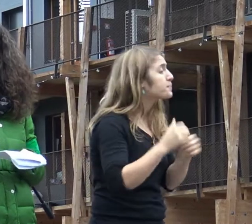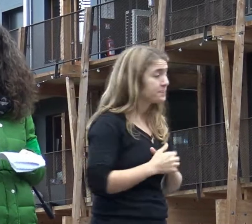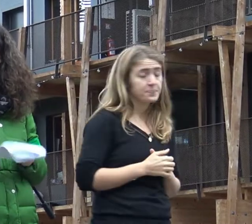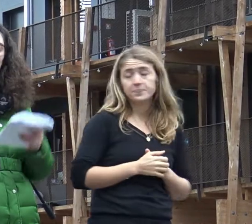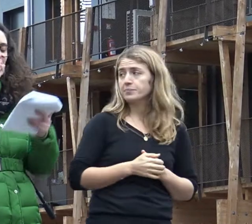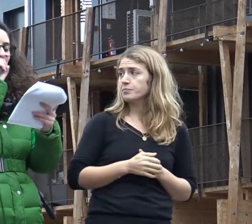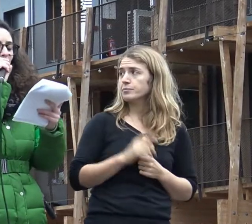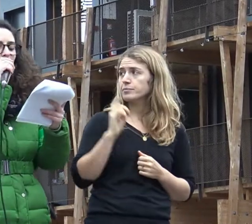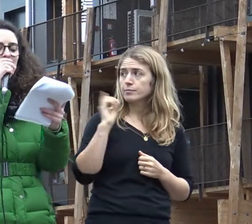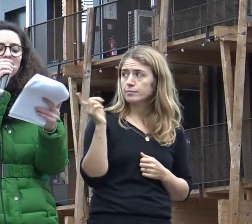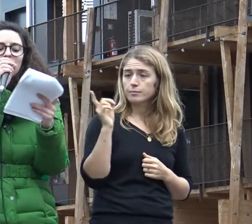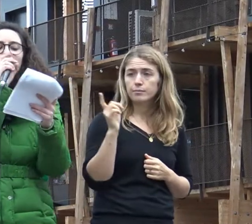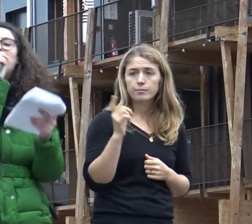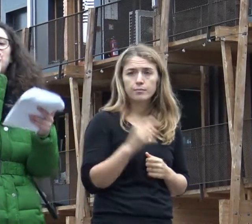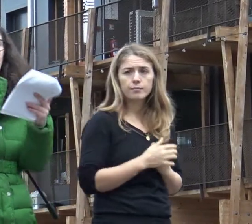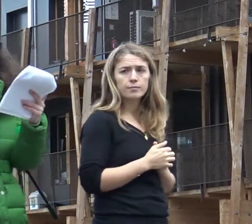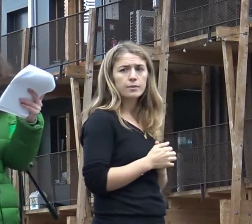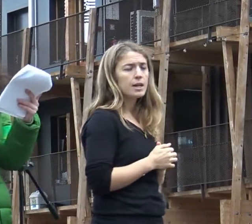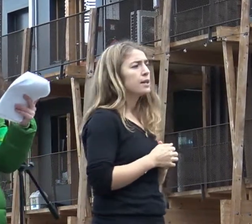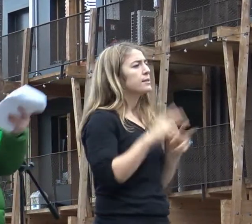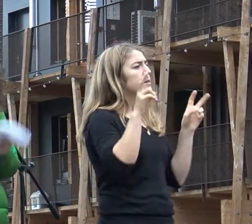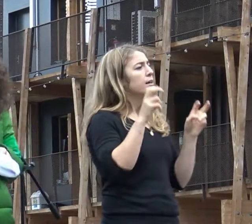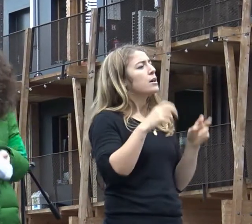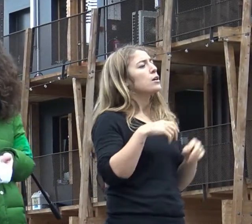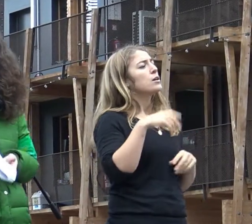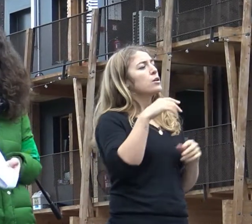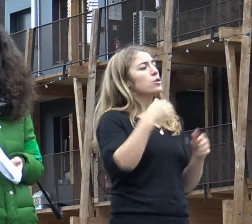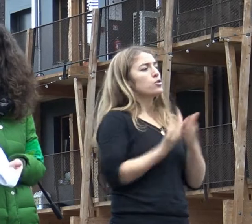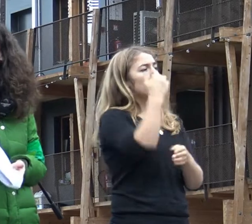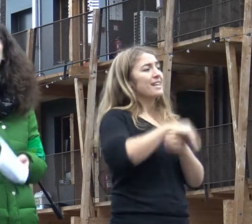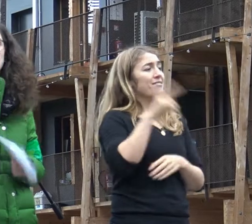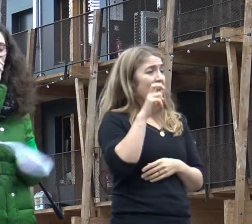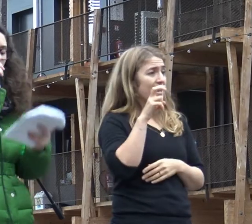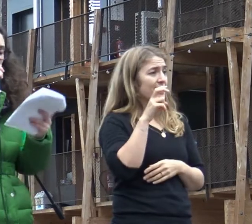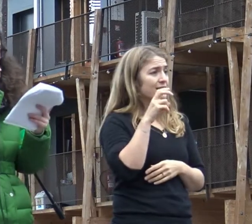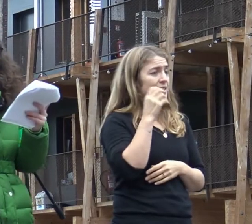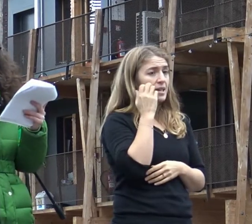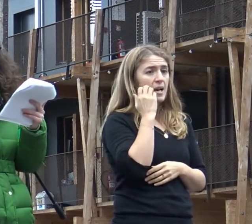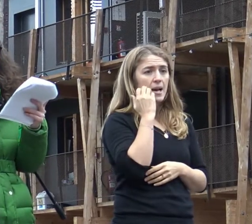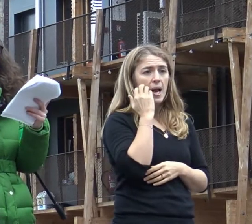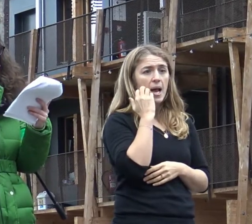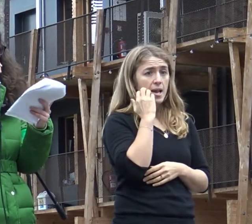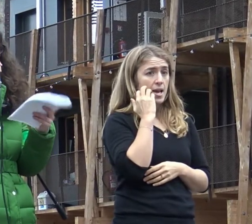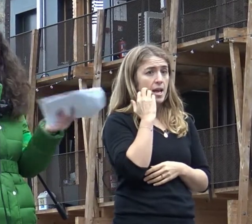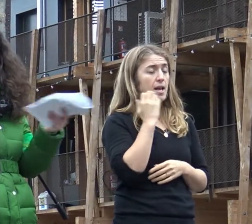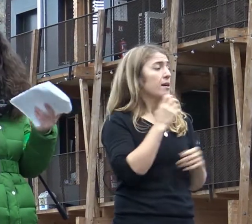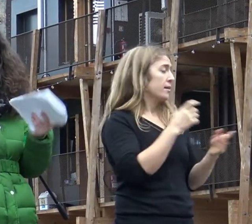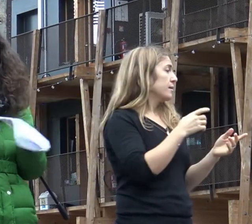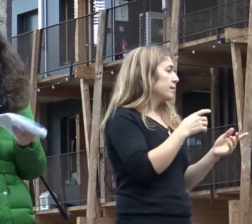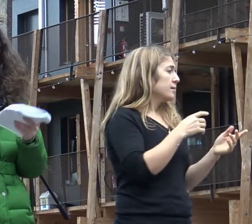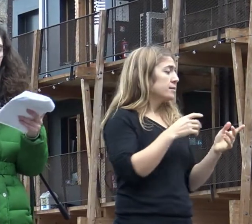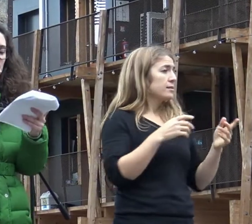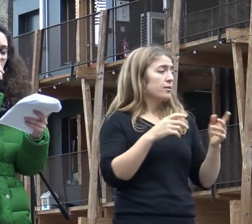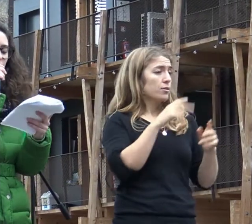eu le fameux Big Green Friday, où nous, on a organisé une semaine d'événements en accord avec